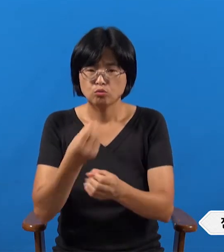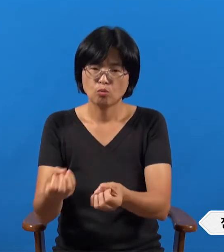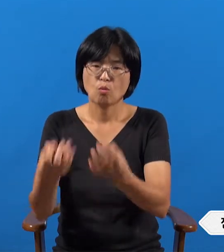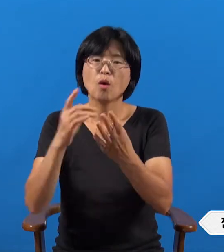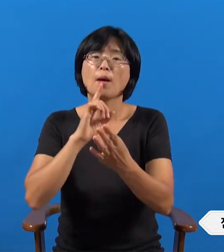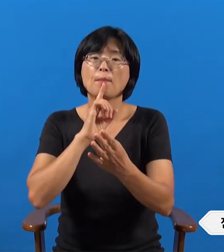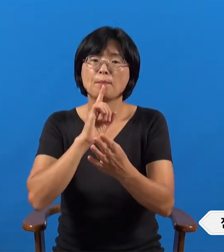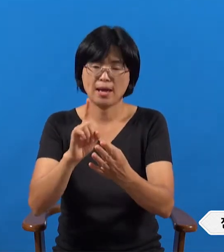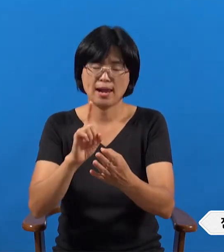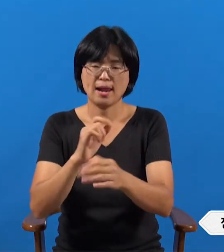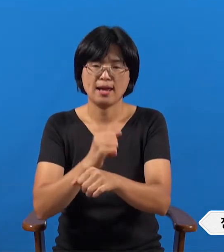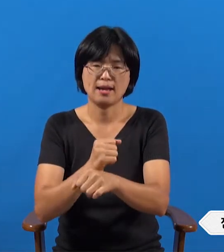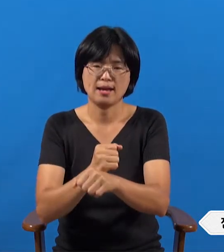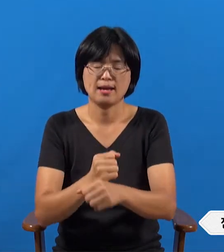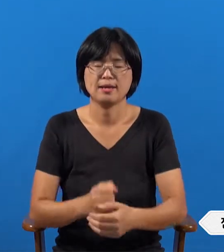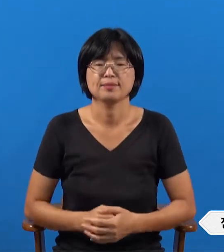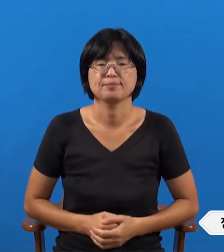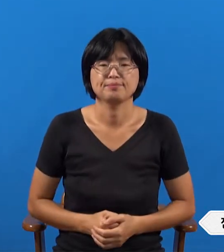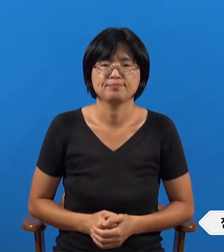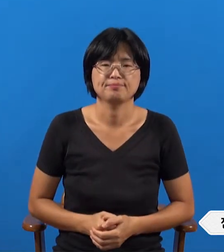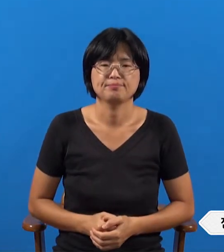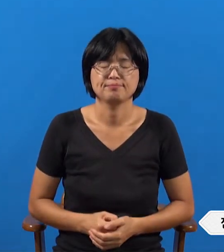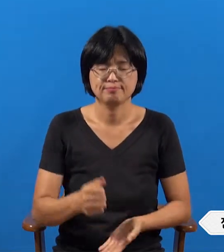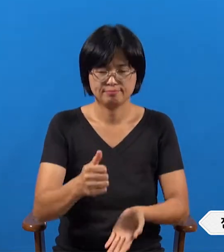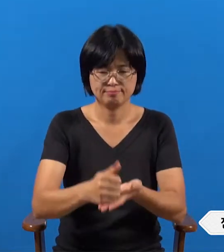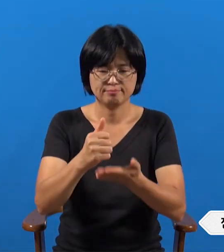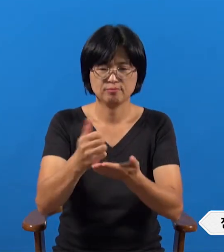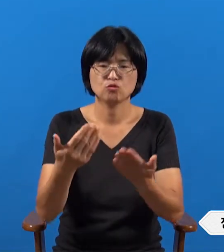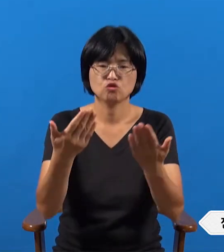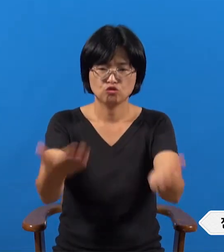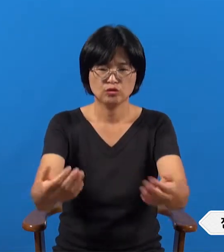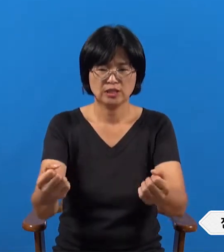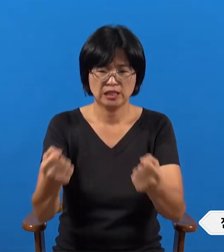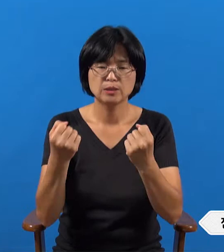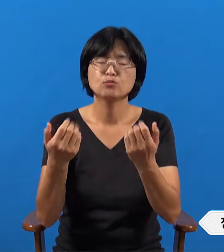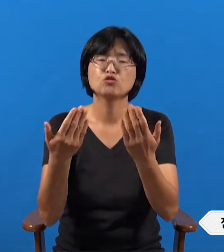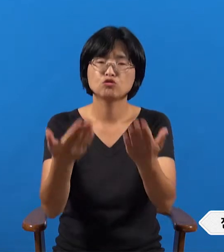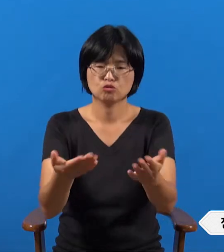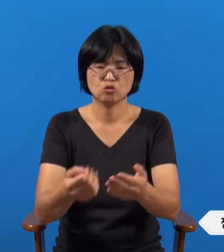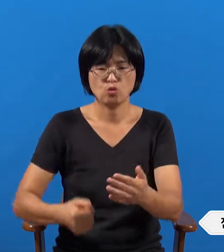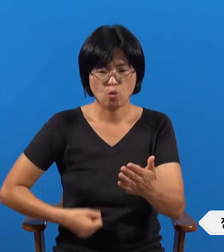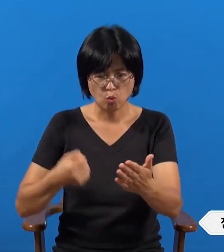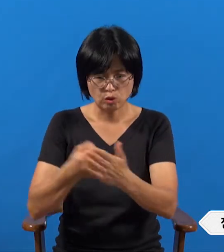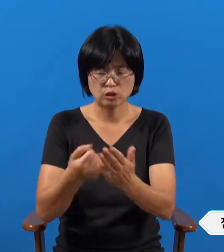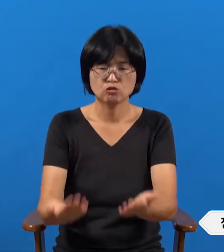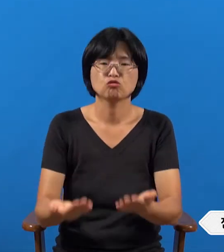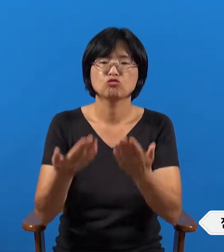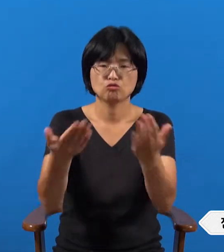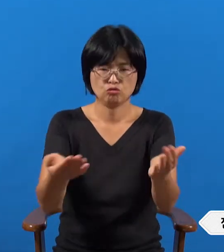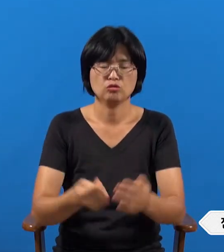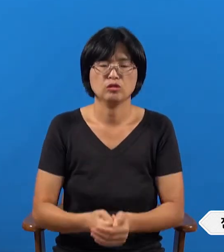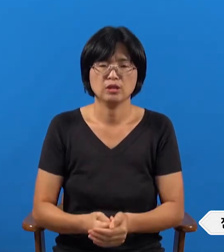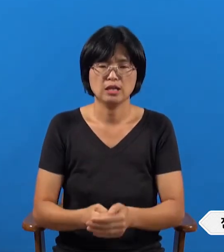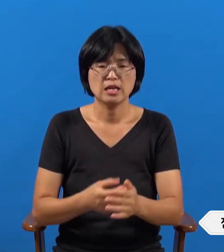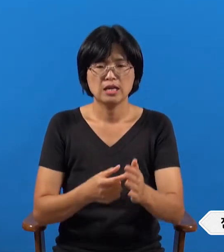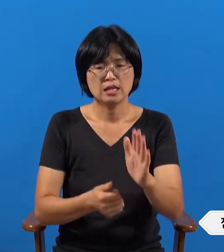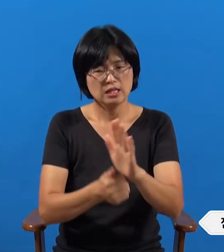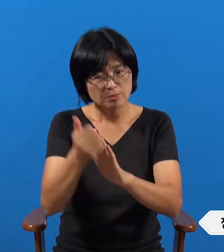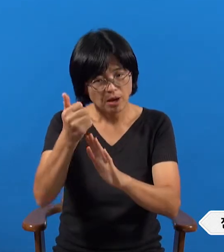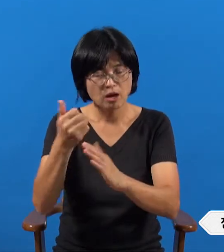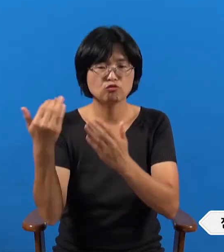하라, 축복하는 말을 하라. 그들을 세워주고 격려해주고 힘이 되어주고 용기가